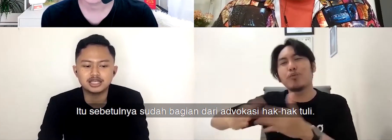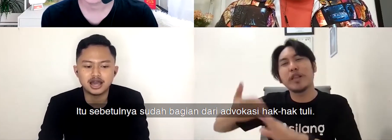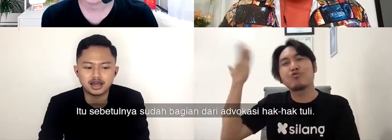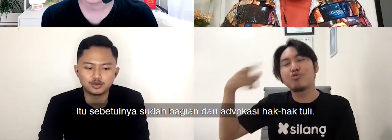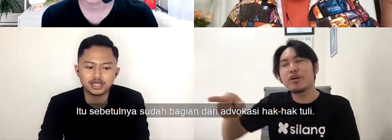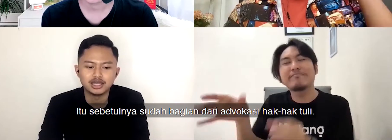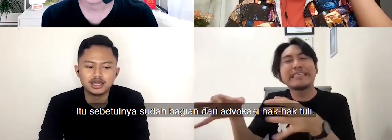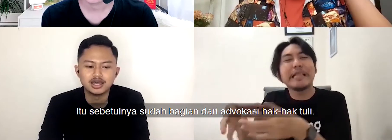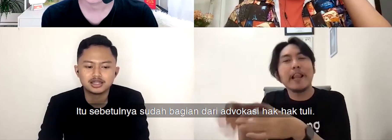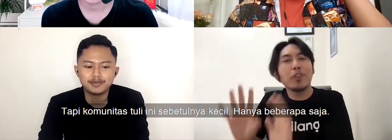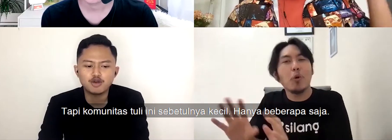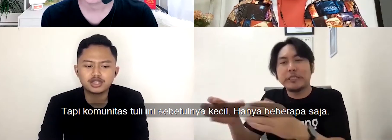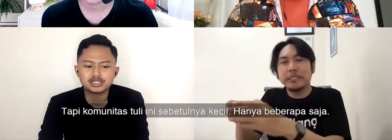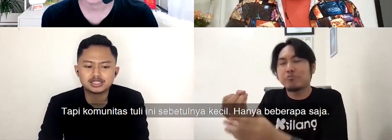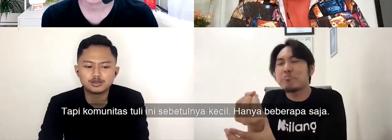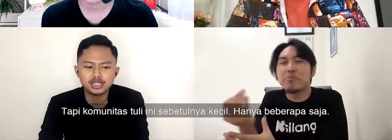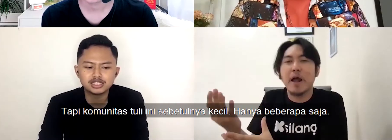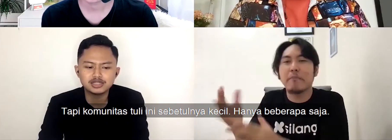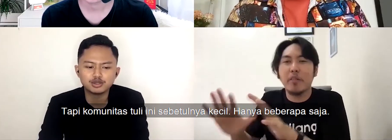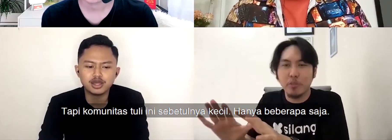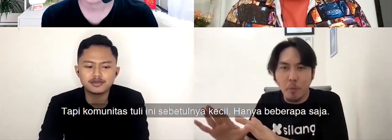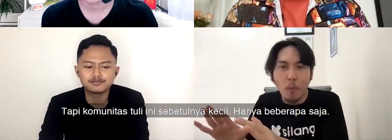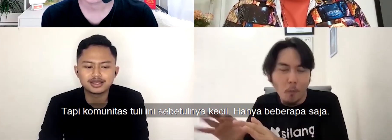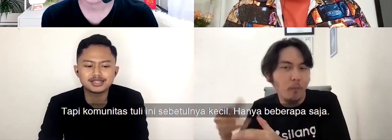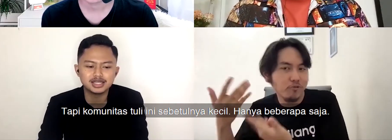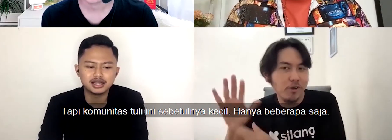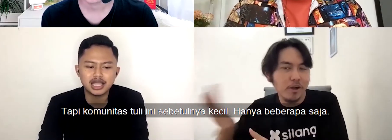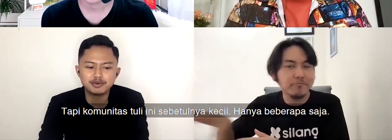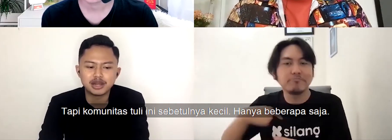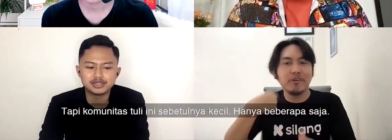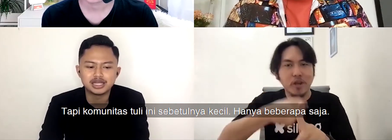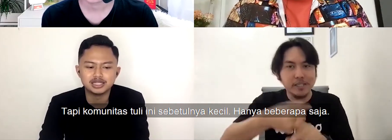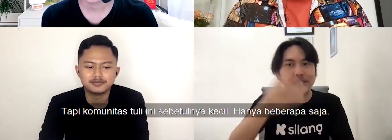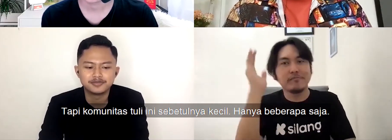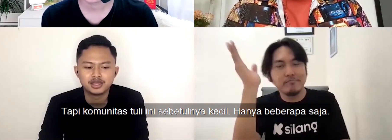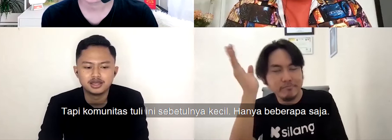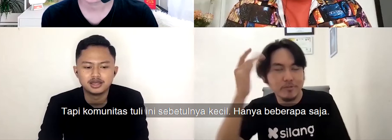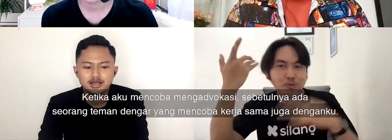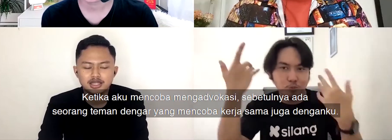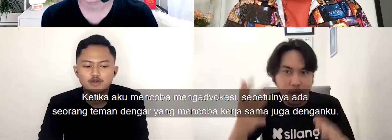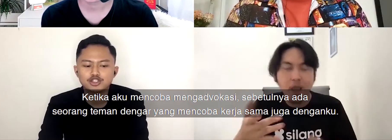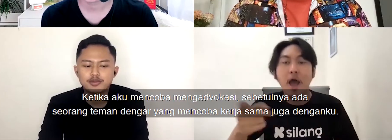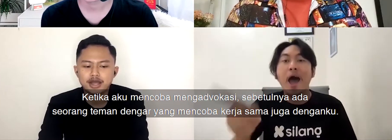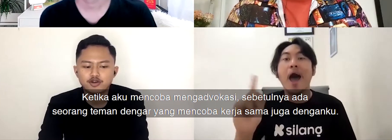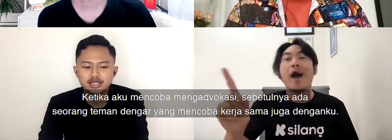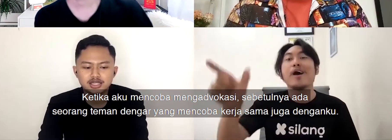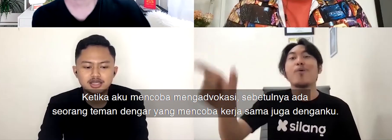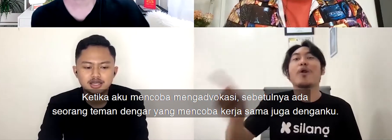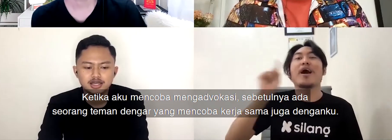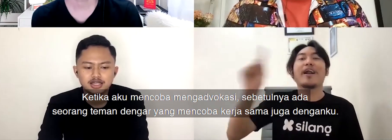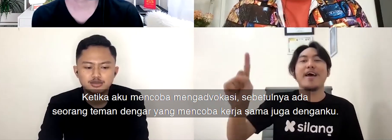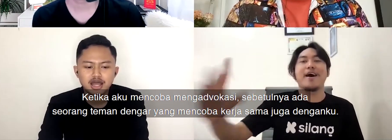advokasi tapi komunitas kecil Hanya beberapa saja tapi aku mencoba